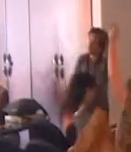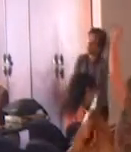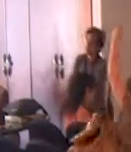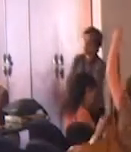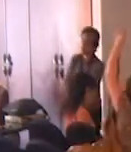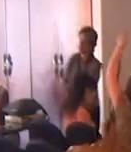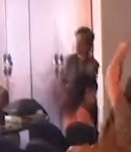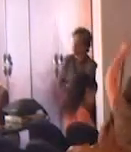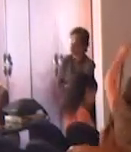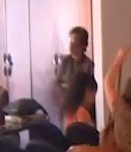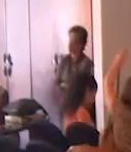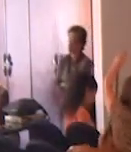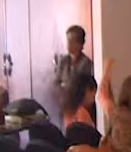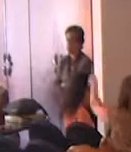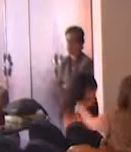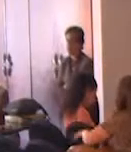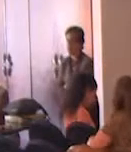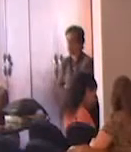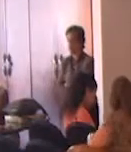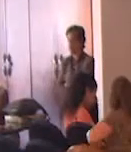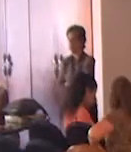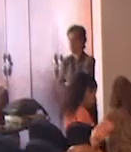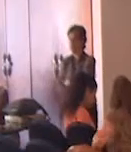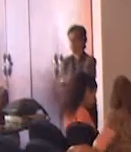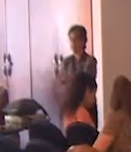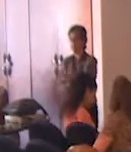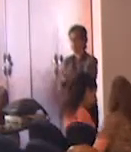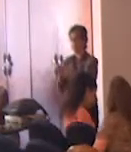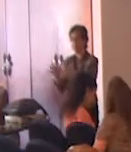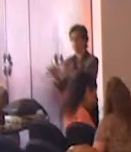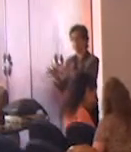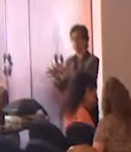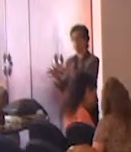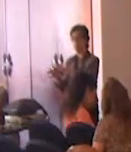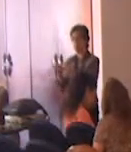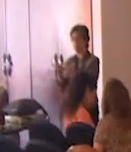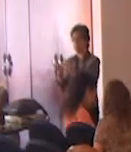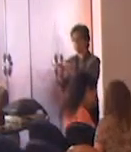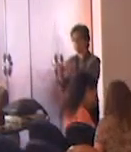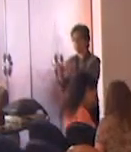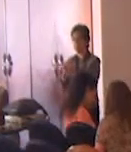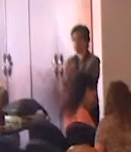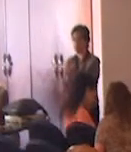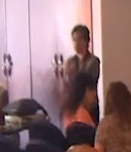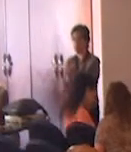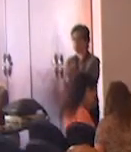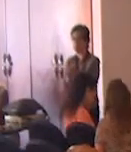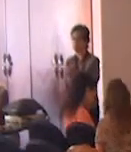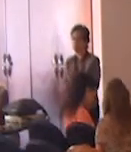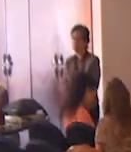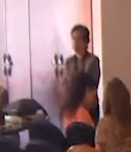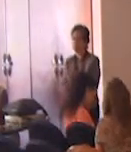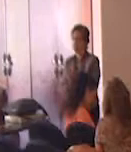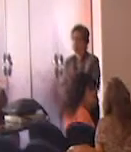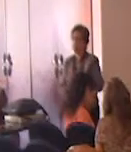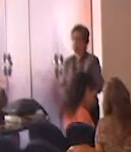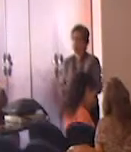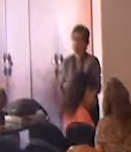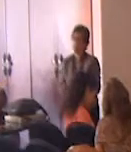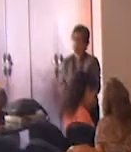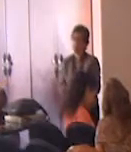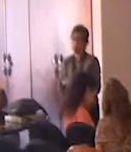especial se logró ubicar un curso de comunicación a una mentalidad alternativa. cultura que va desglosado, porque antes eran